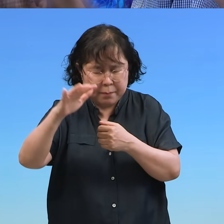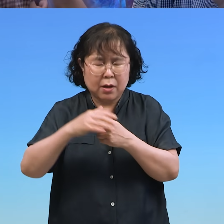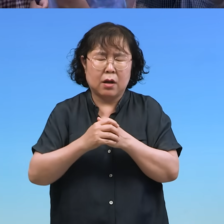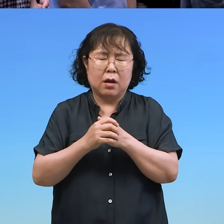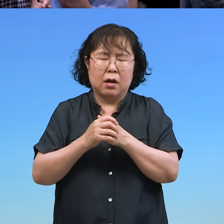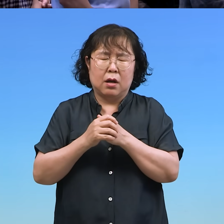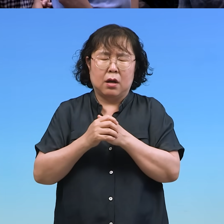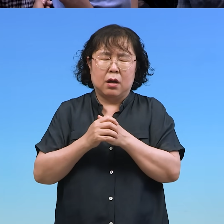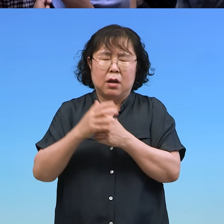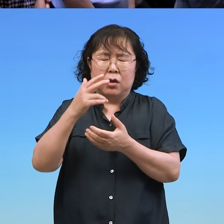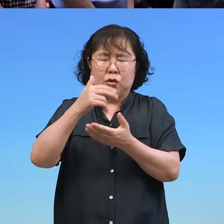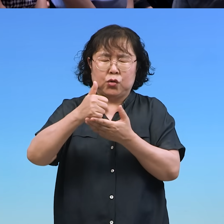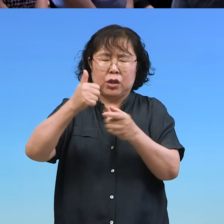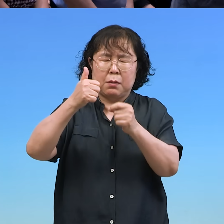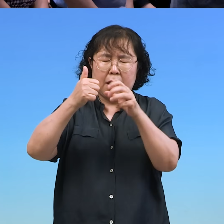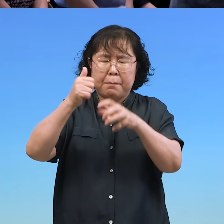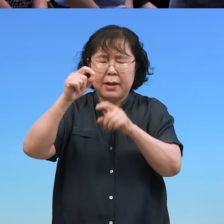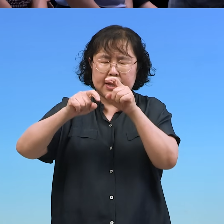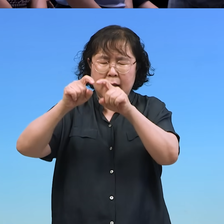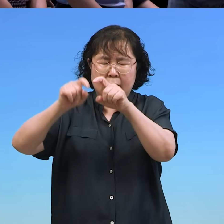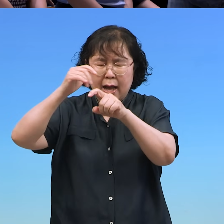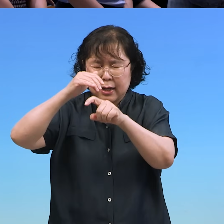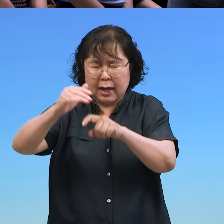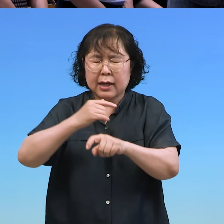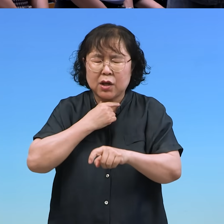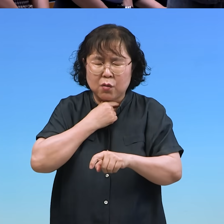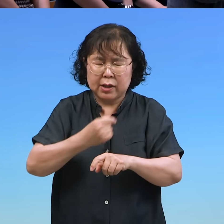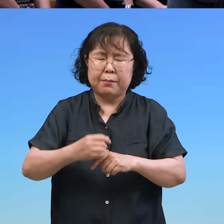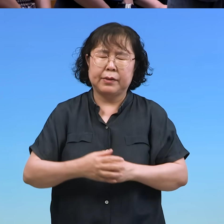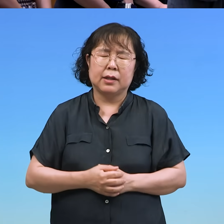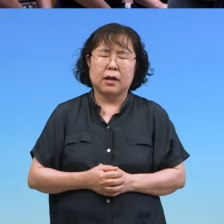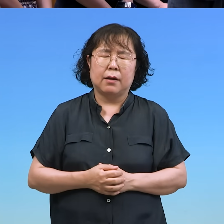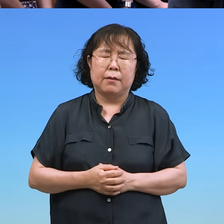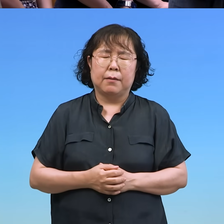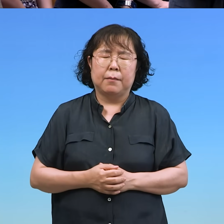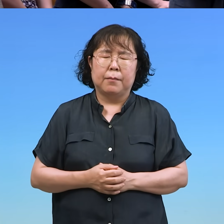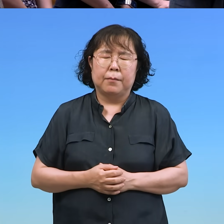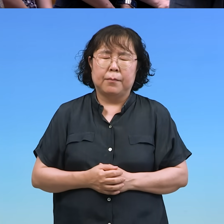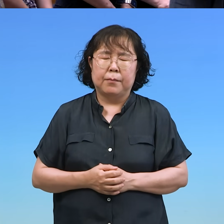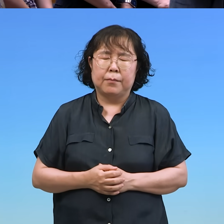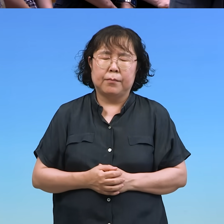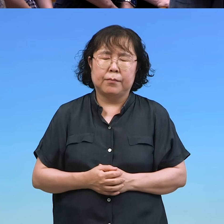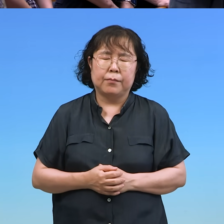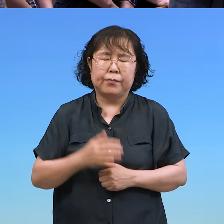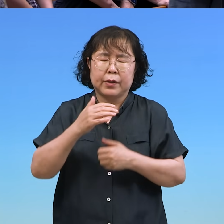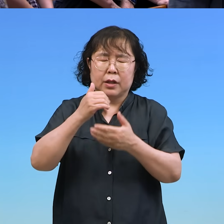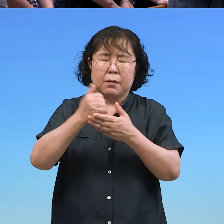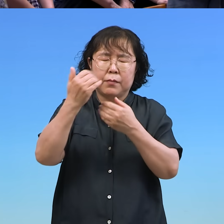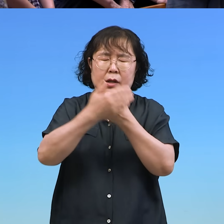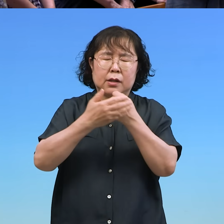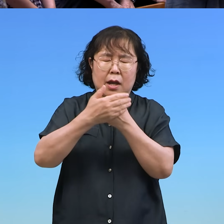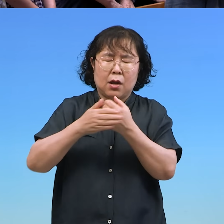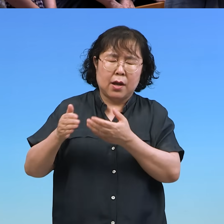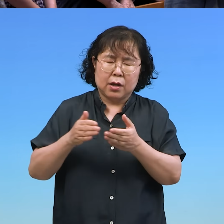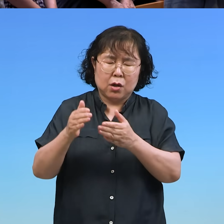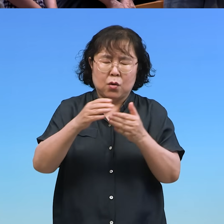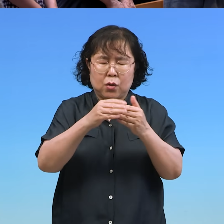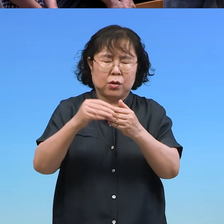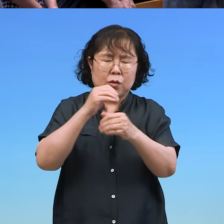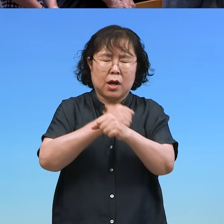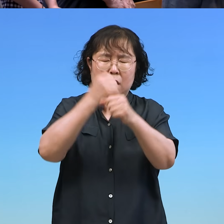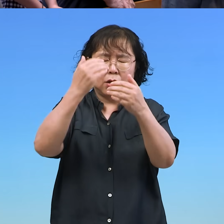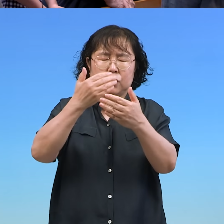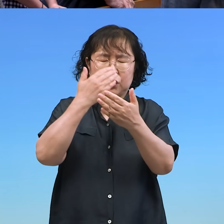갈망하며 사모하며 주님 그렇게 나가도록 인도하여 주시기를 원합니다. 하나님 은혜의 길로